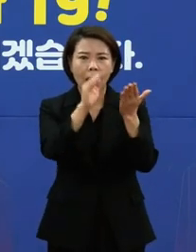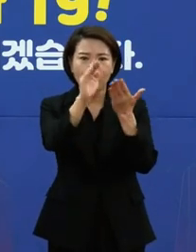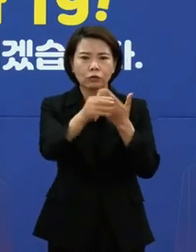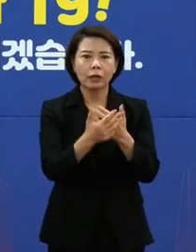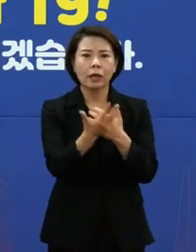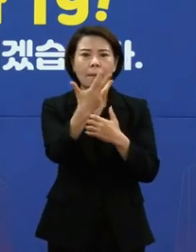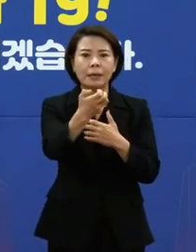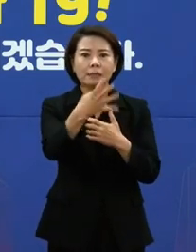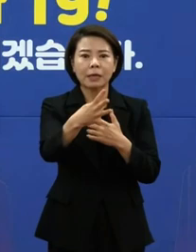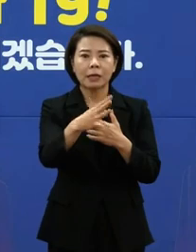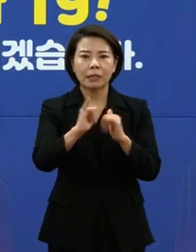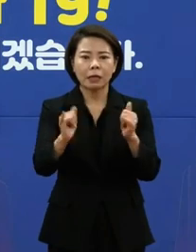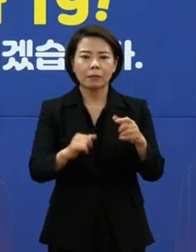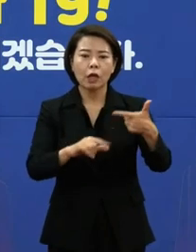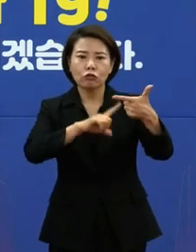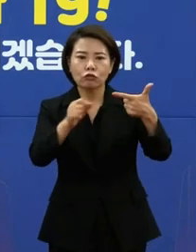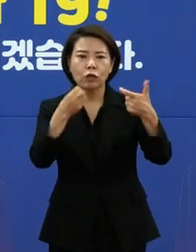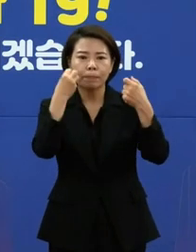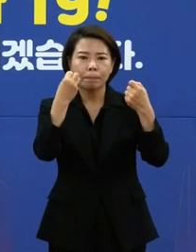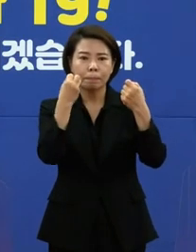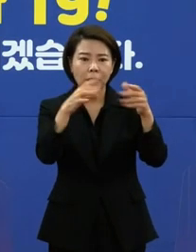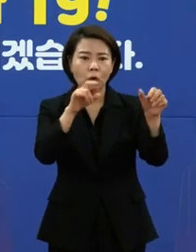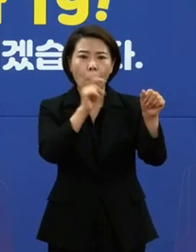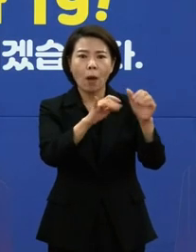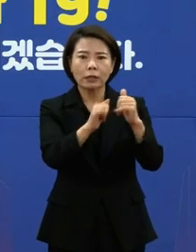84명으로 이달 신규 환자의